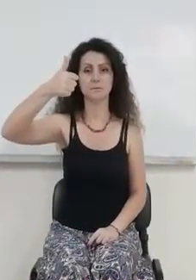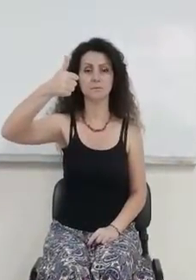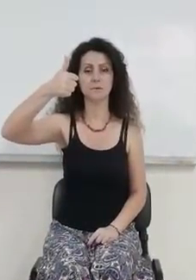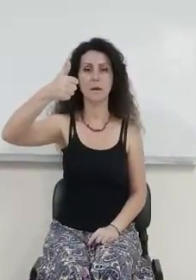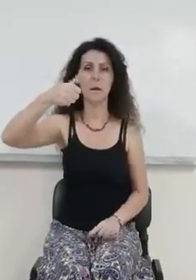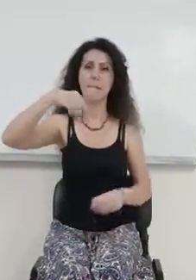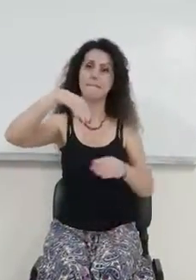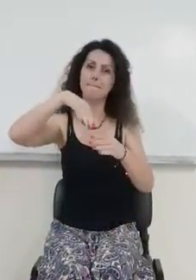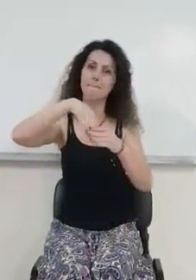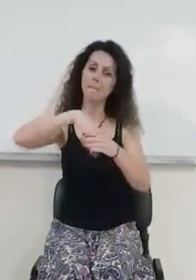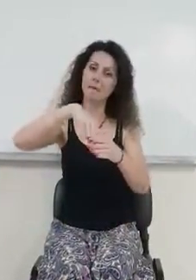Milletvekili,